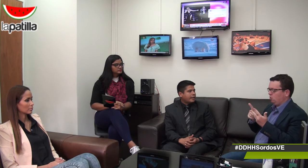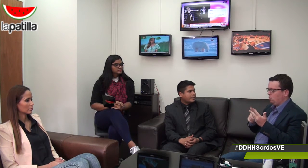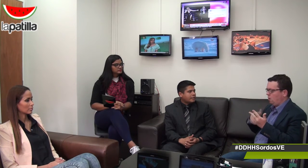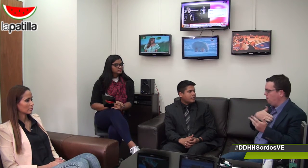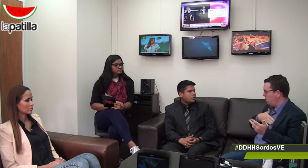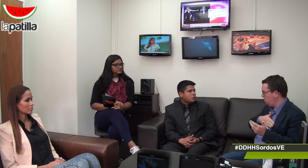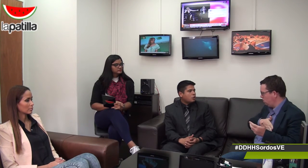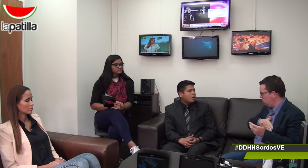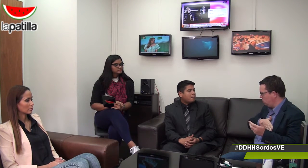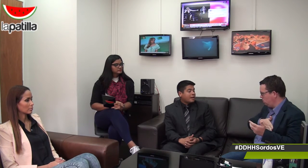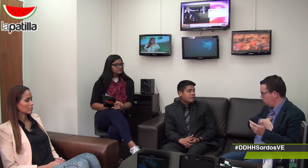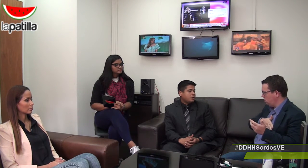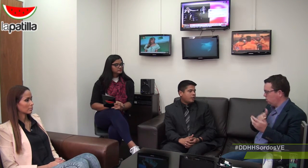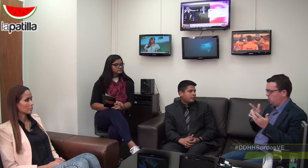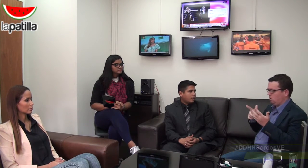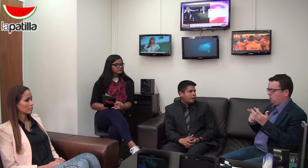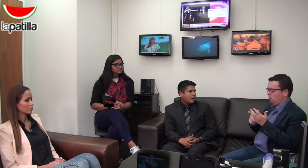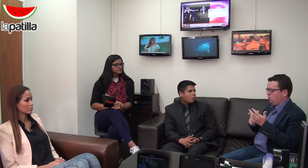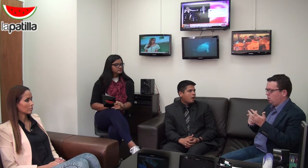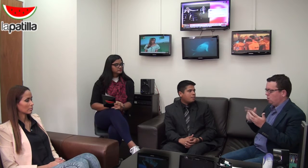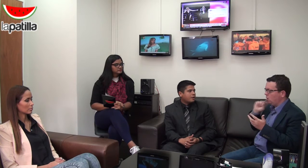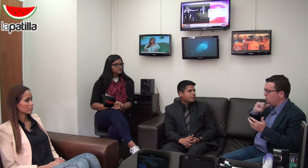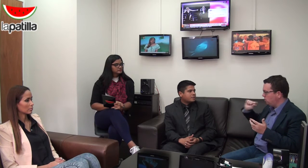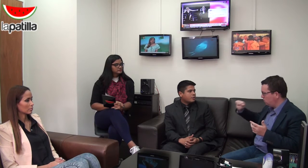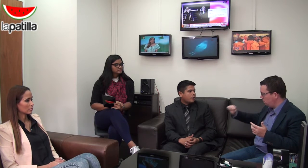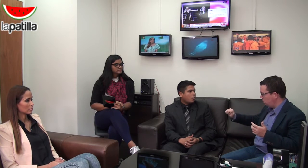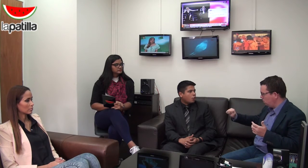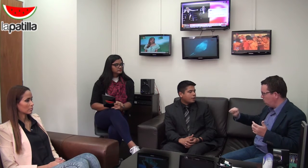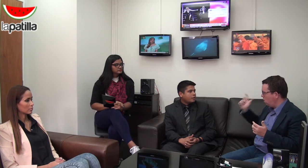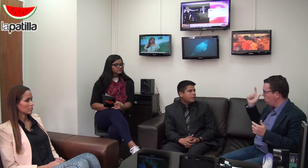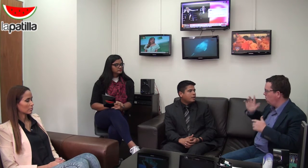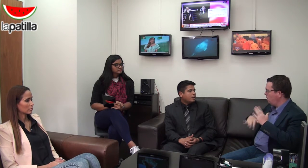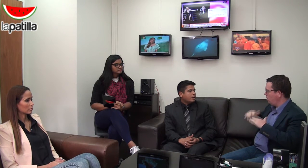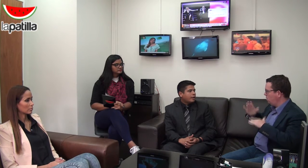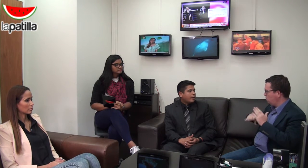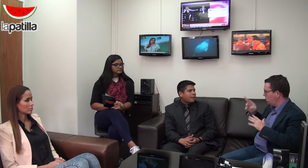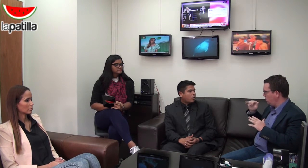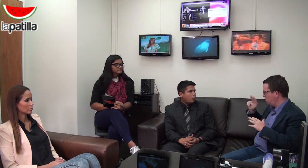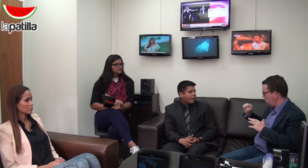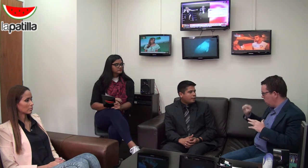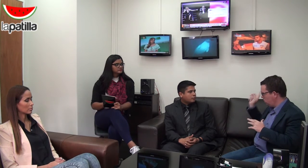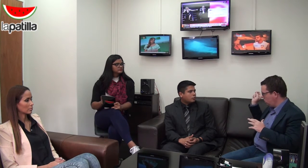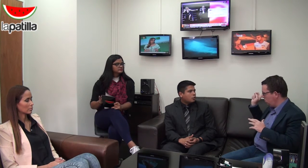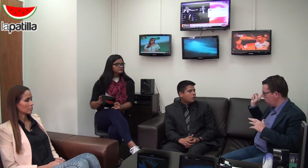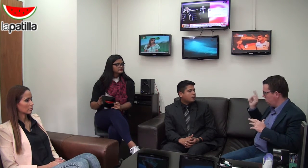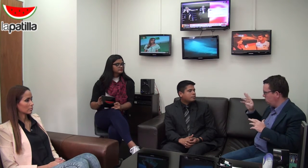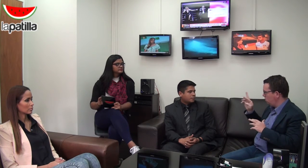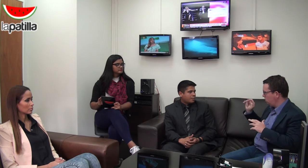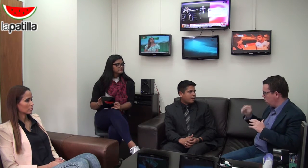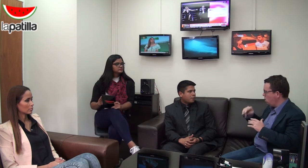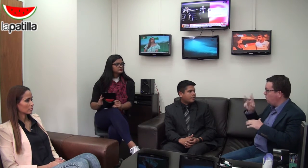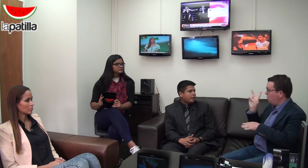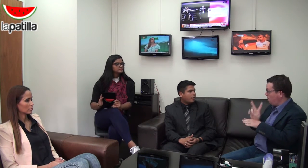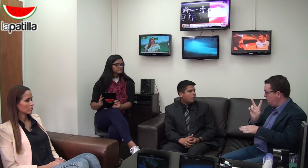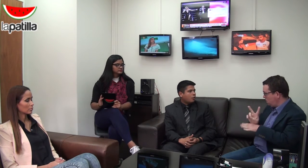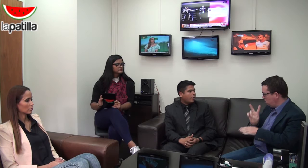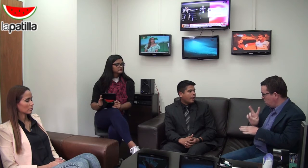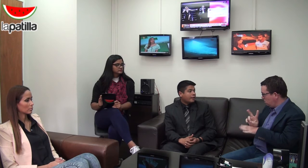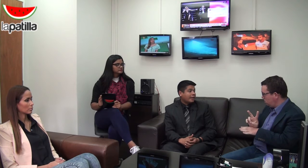El Atillo, Marinho del Estado Aragua, Mario Griseño Iragorri, Marlovento. También hemos estado en el